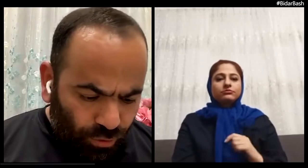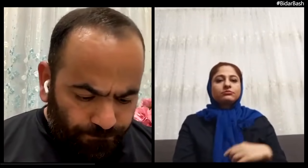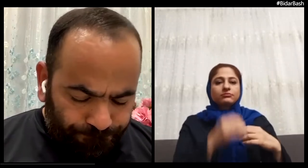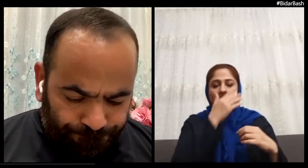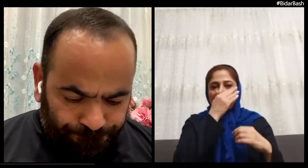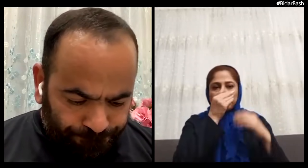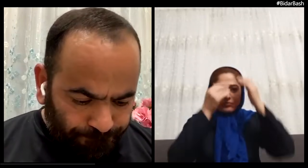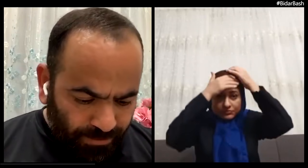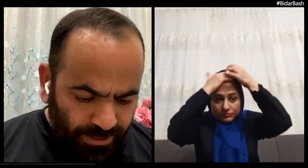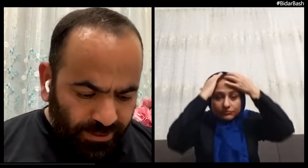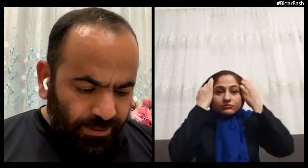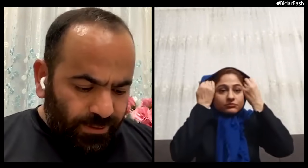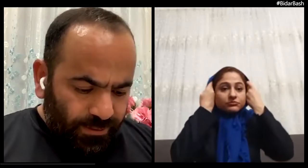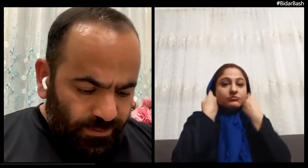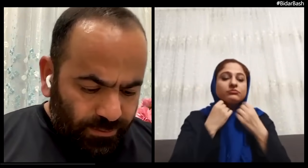خب